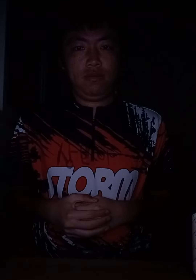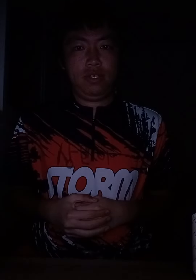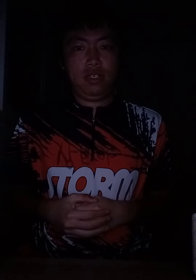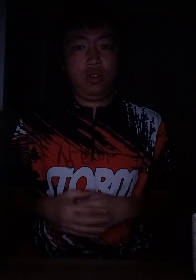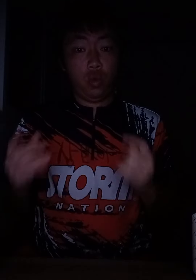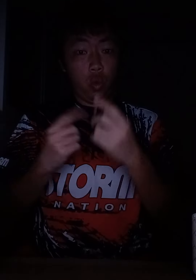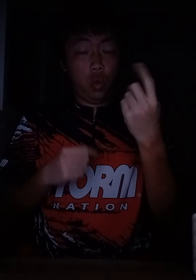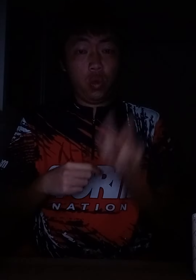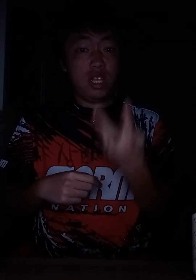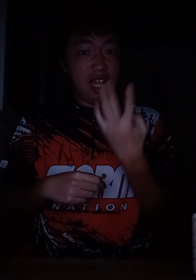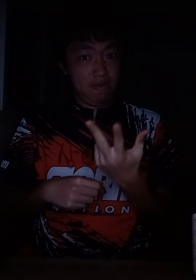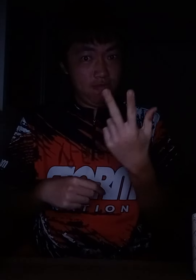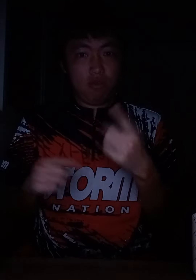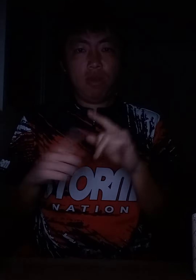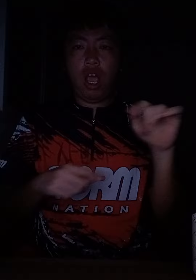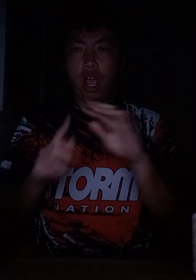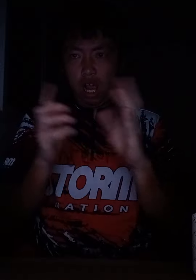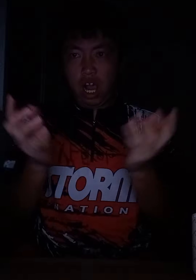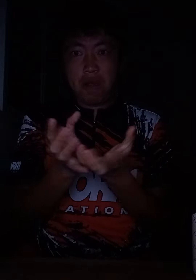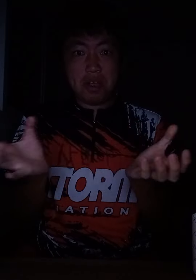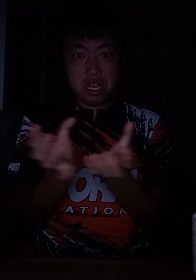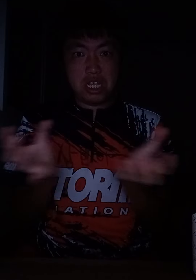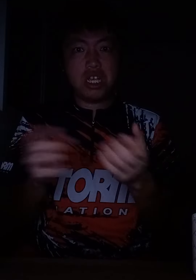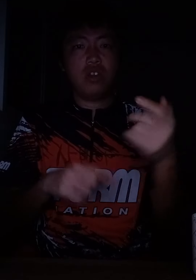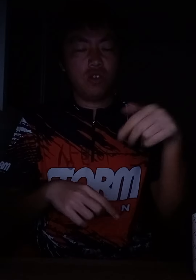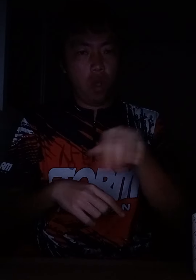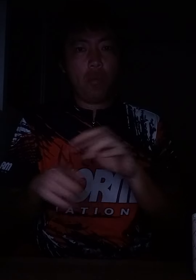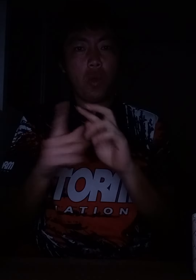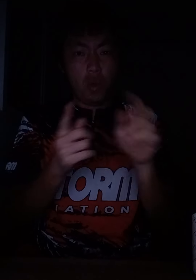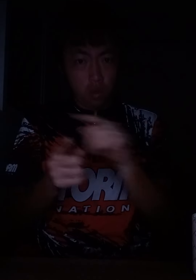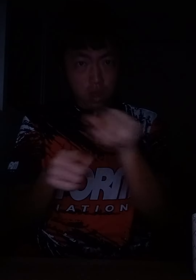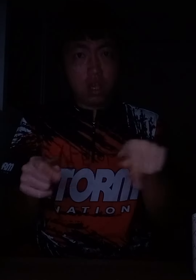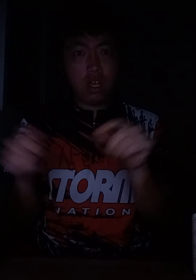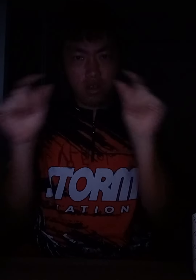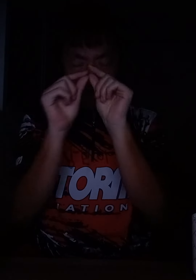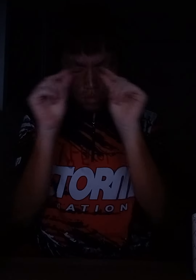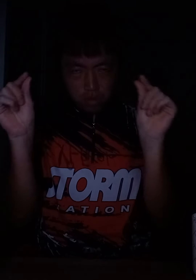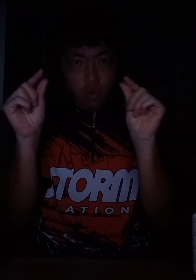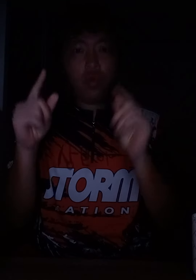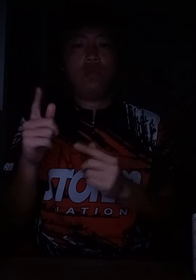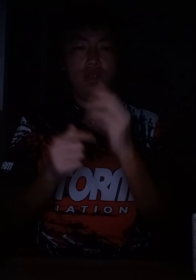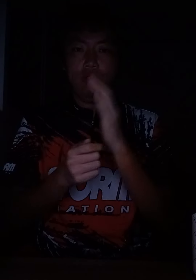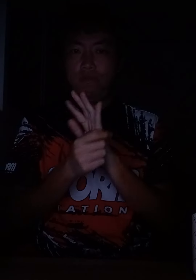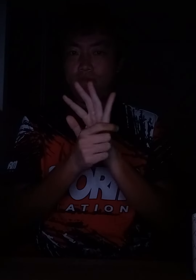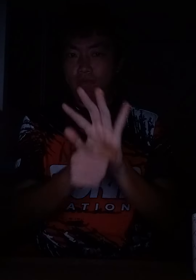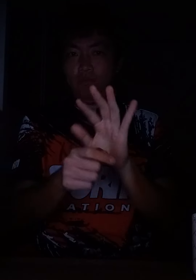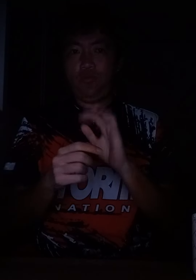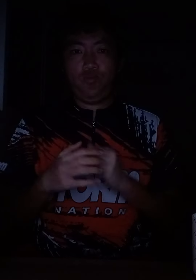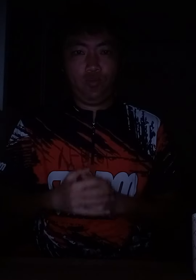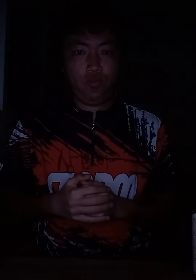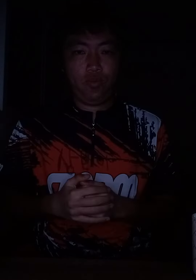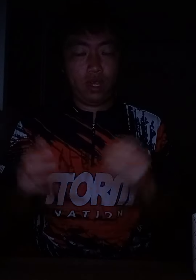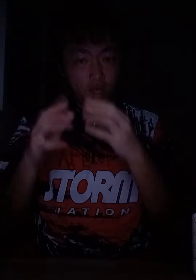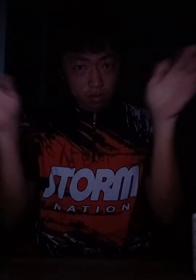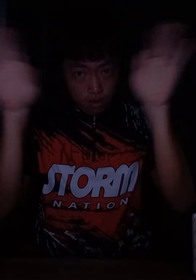오늘 오전 2시 30분쯤 광주의 한 아파트 단지에서 변압기 고장으로 인한 정전 사고가 발생했습니다. 한밤중 보일러